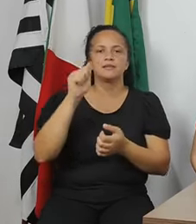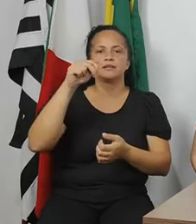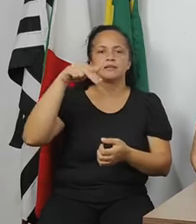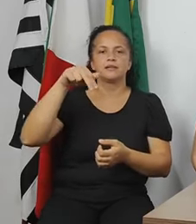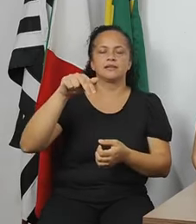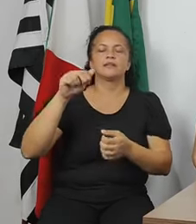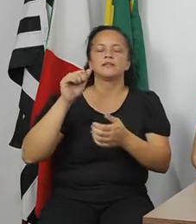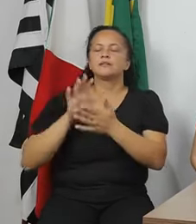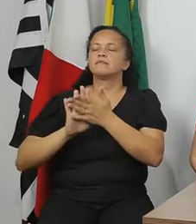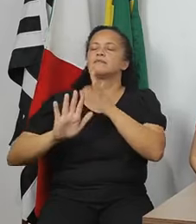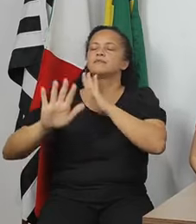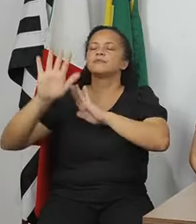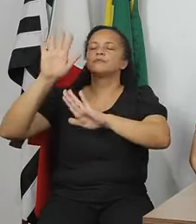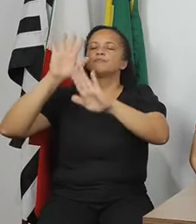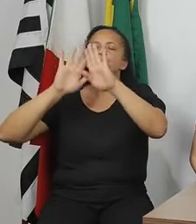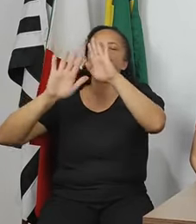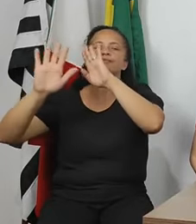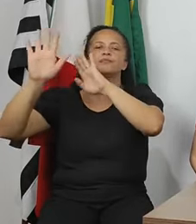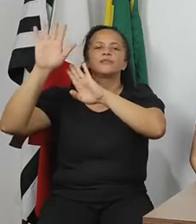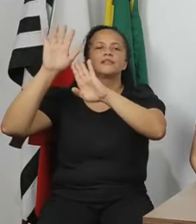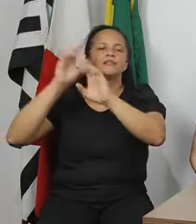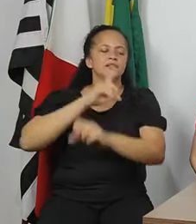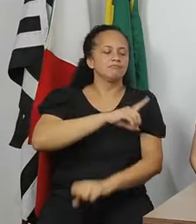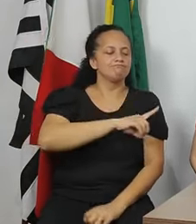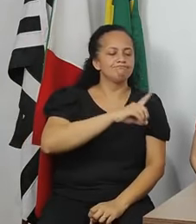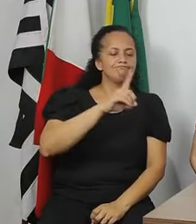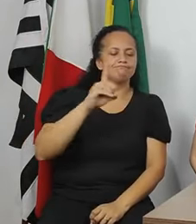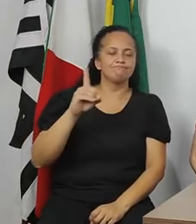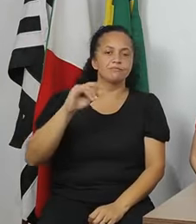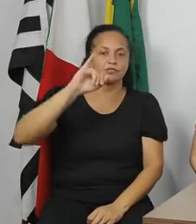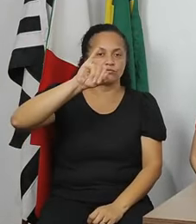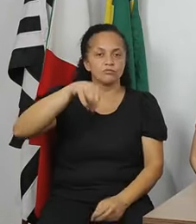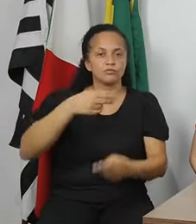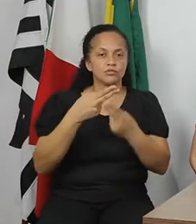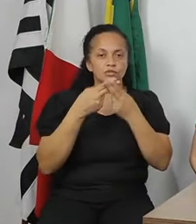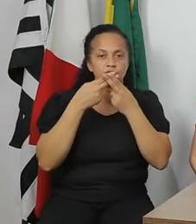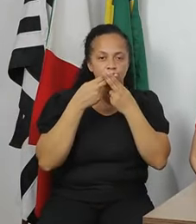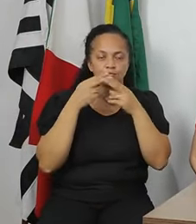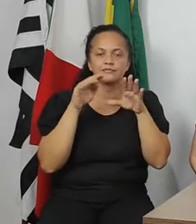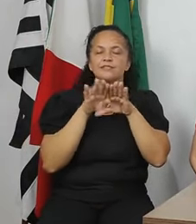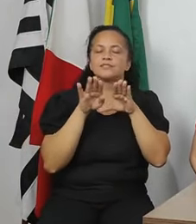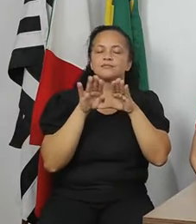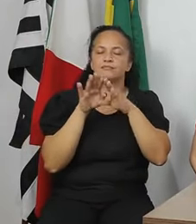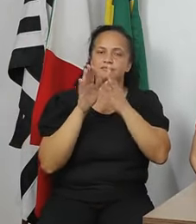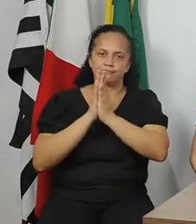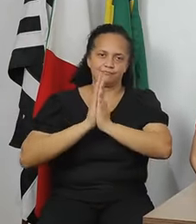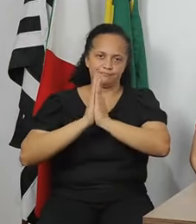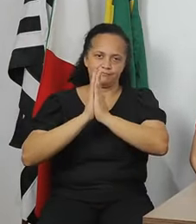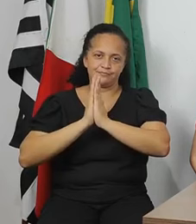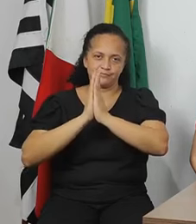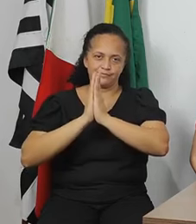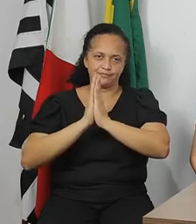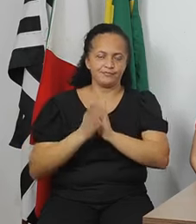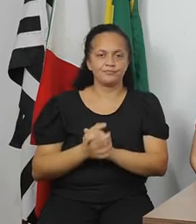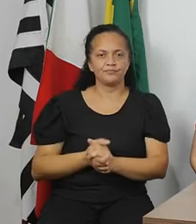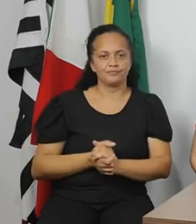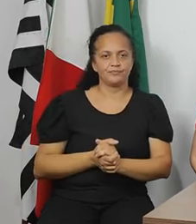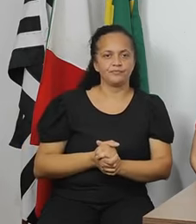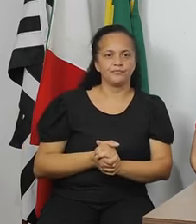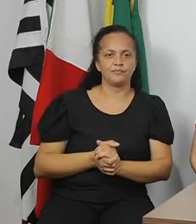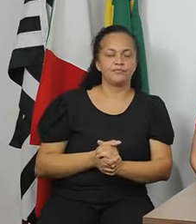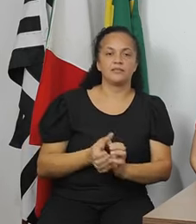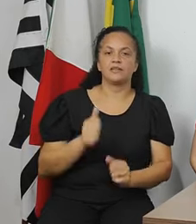e dia, em jejuns e orações. Então, Ana estava ali,